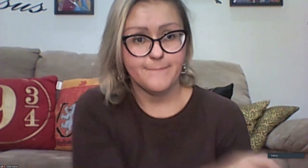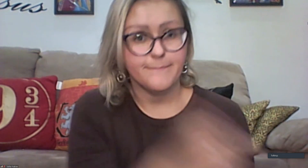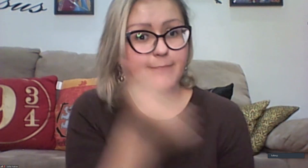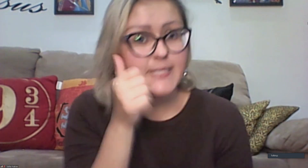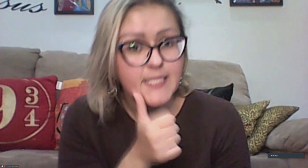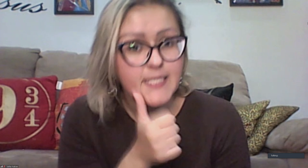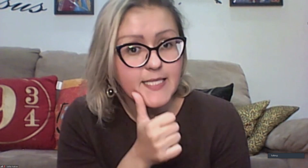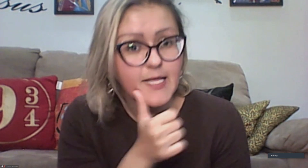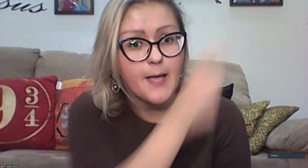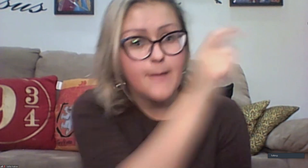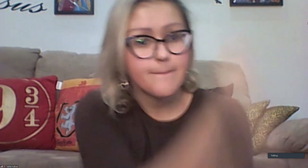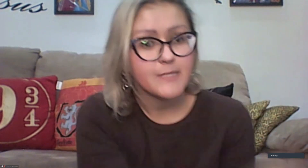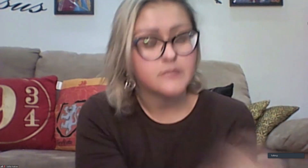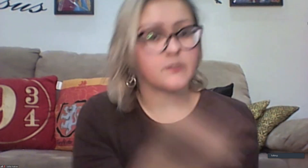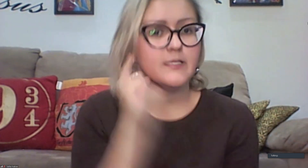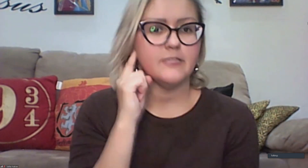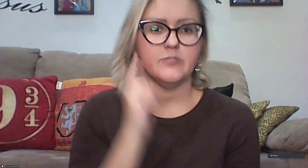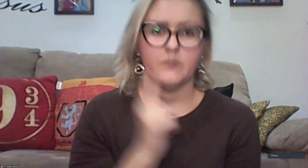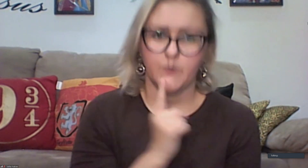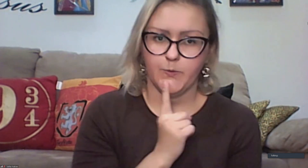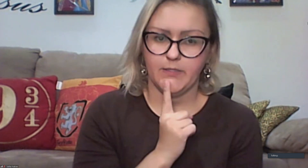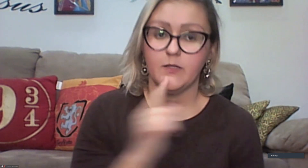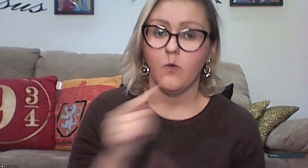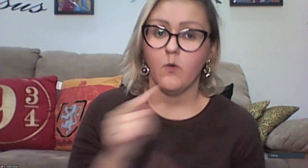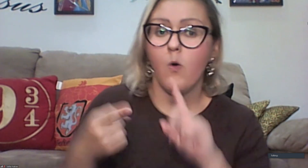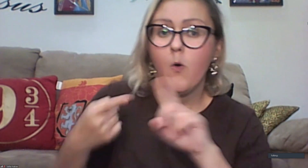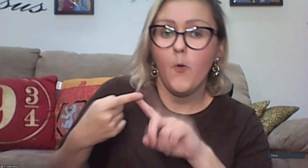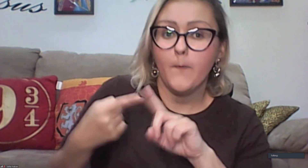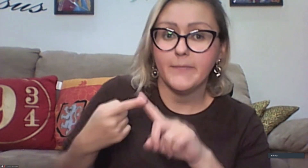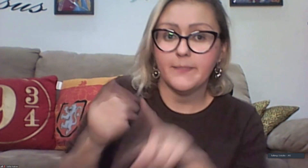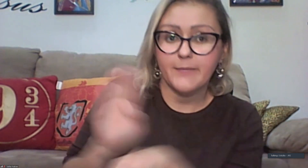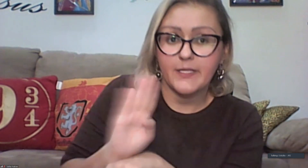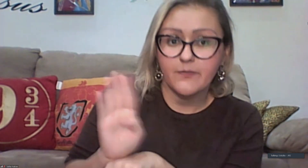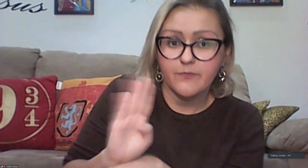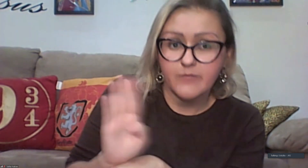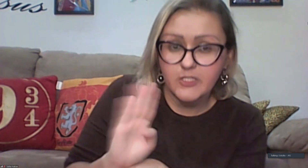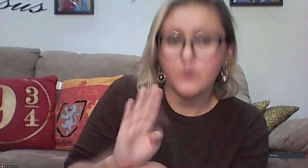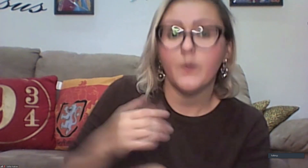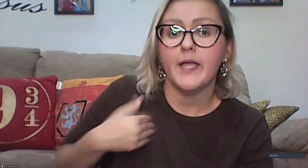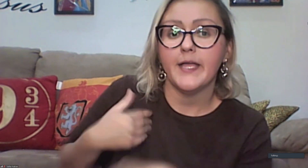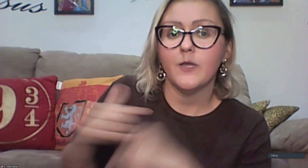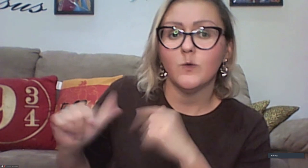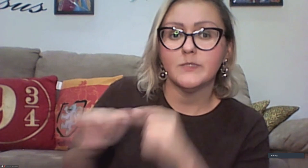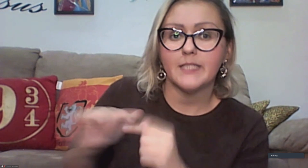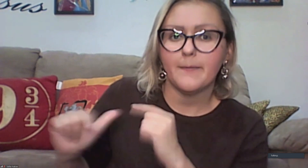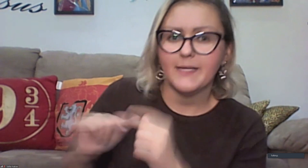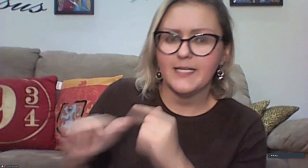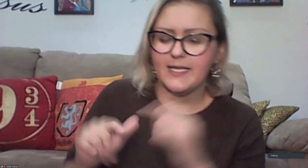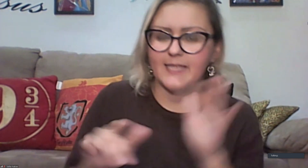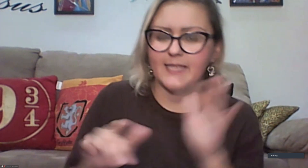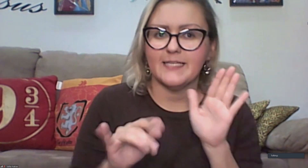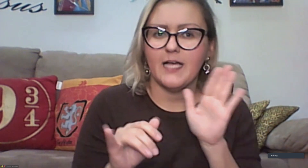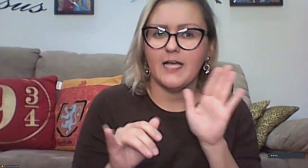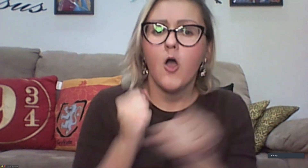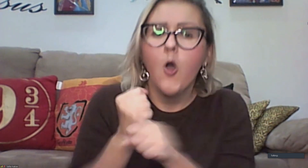menina, ela é surda. Então, esse primeiro filme, eu trabalho a questão da construção